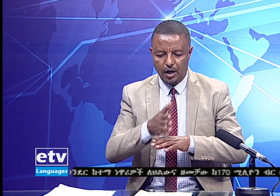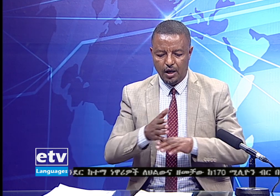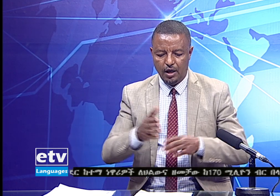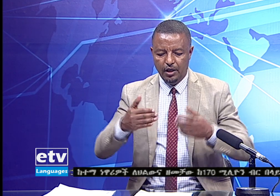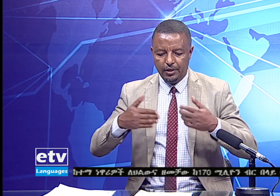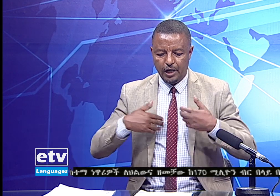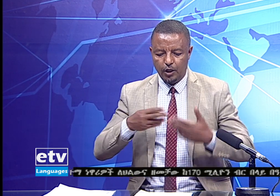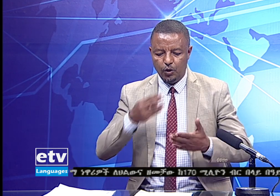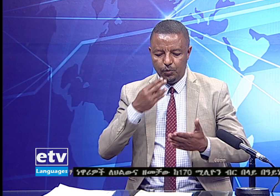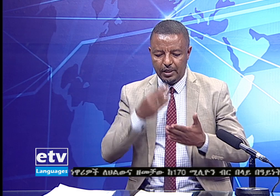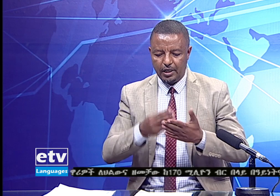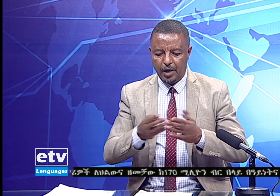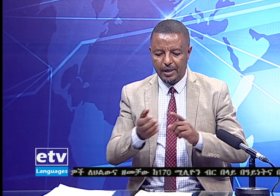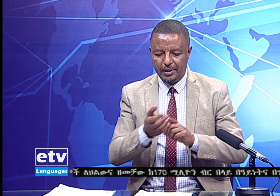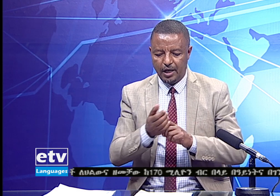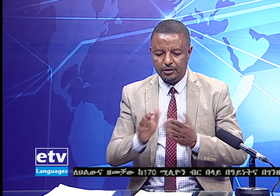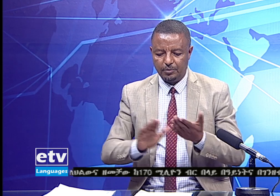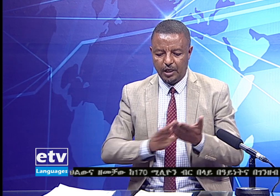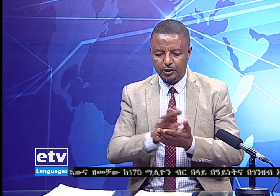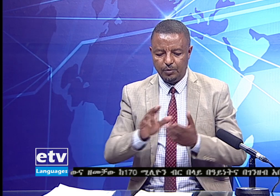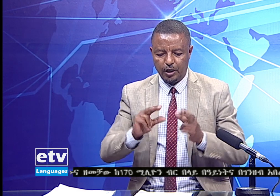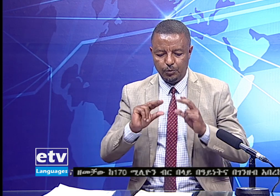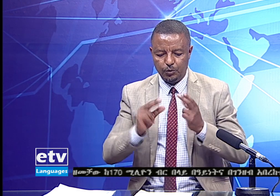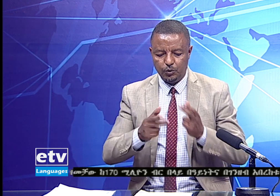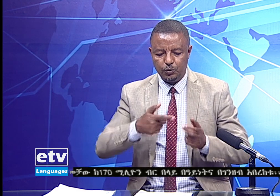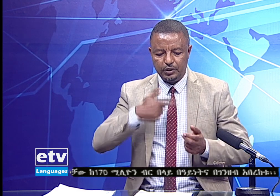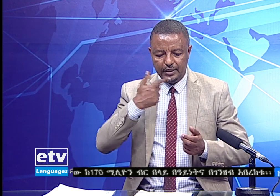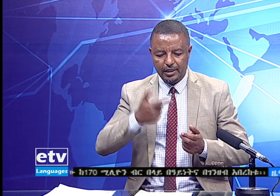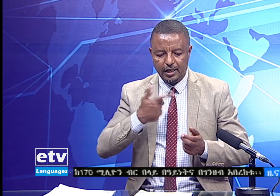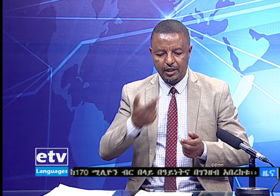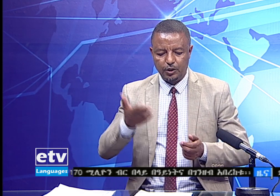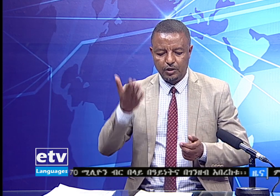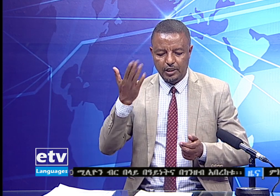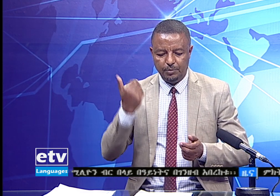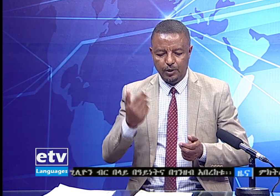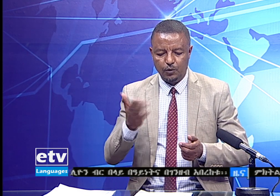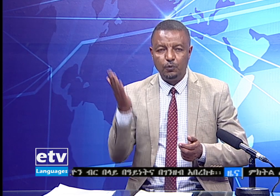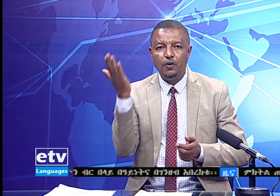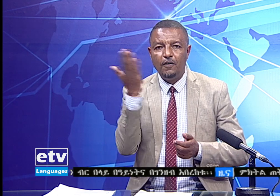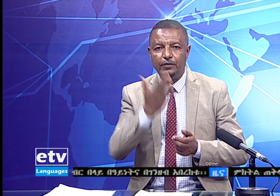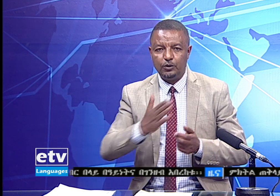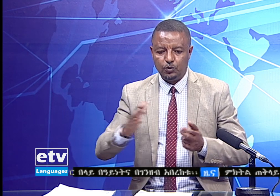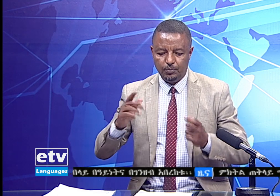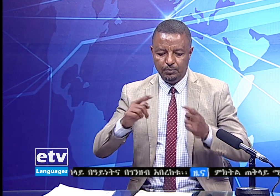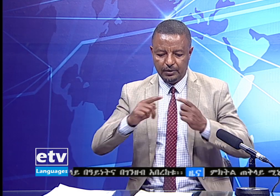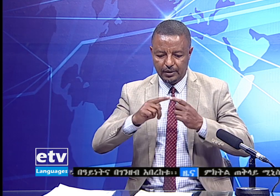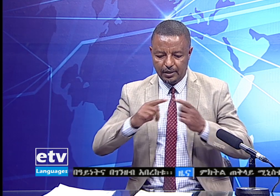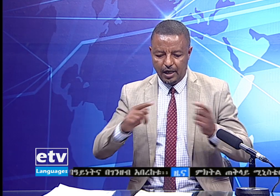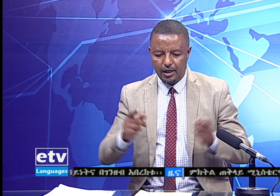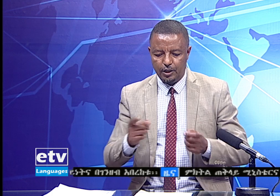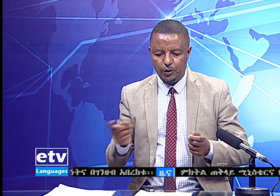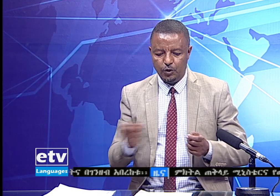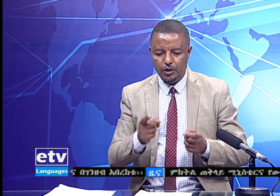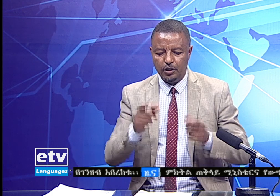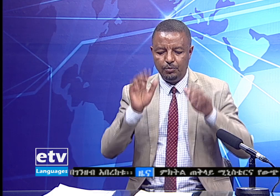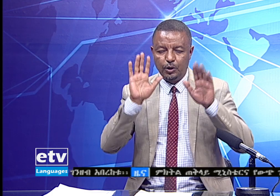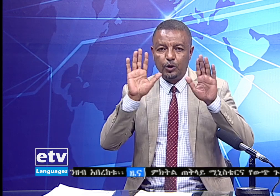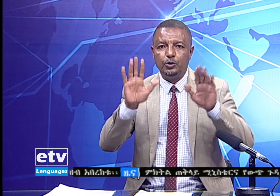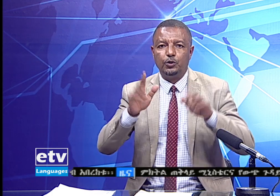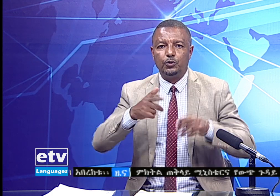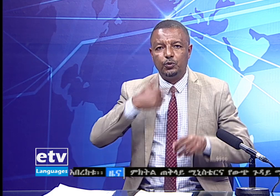የተማረኩ በኋላ ያለው መልካም አያያዝ በአሸባሪው ቡድኑ ሲነገራቸው ከነበረው ፍጹም ተቃራኒ